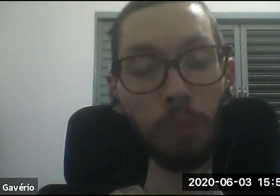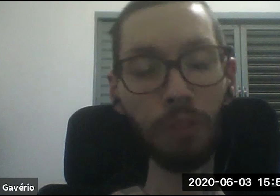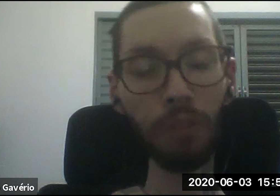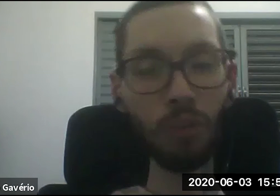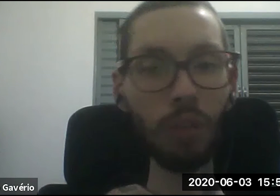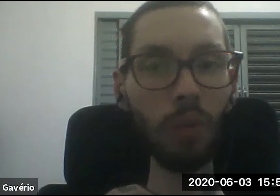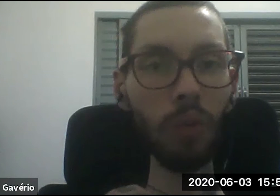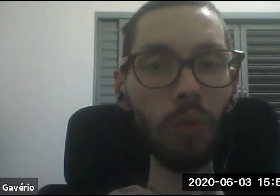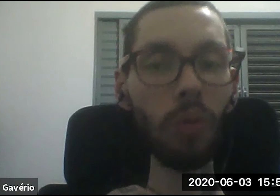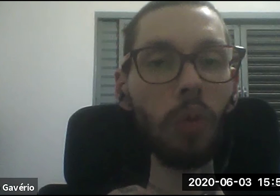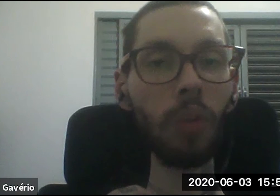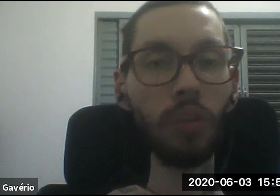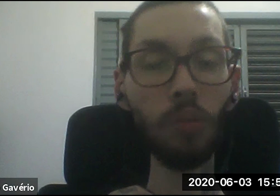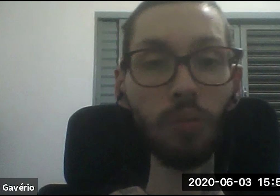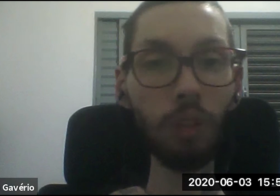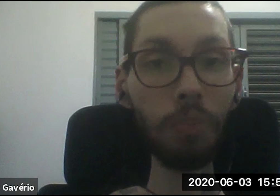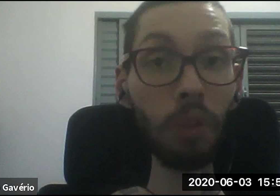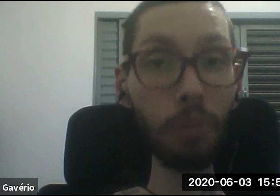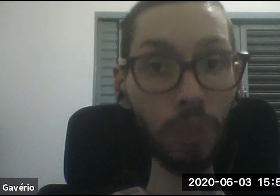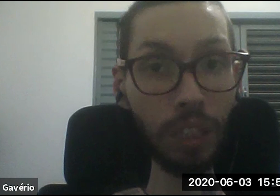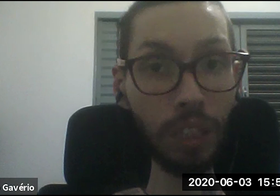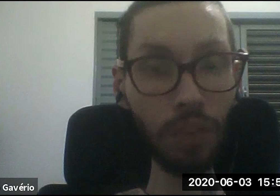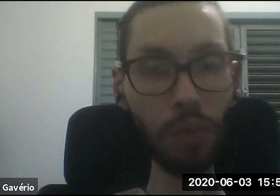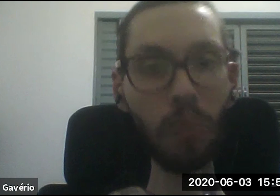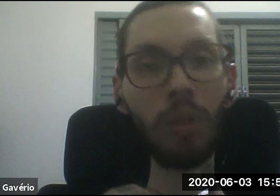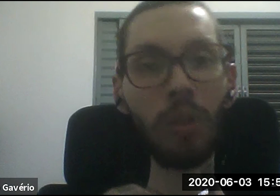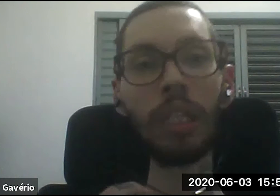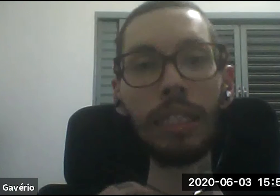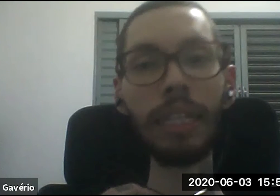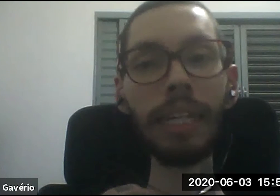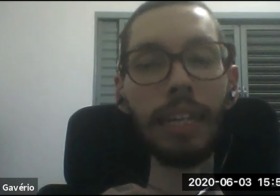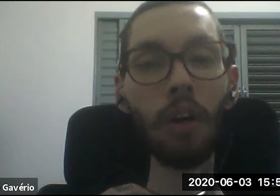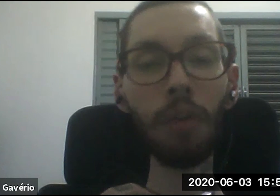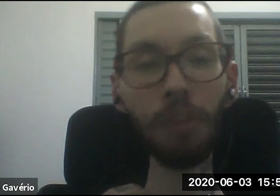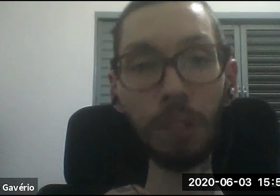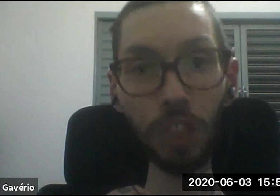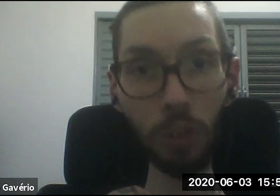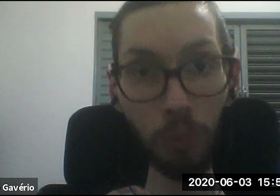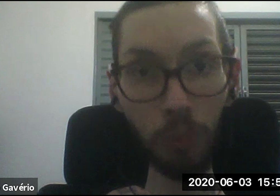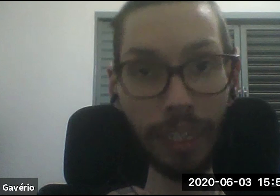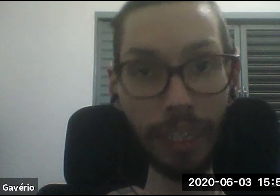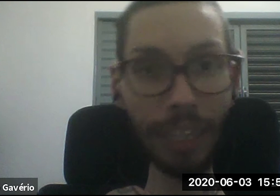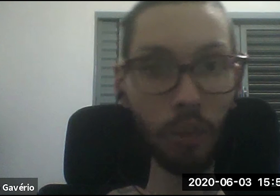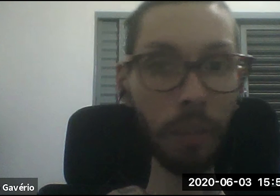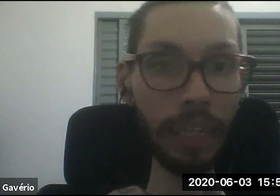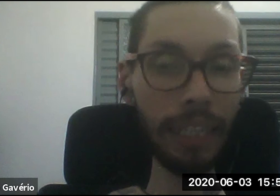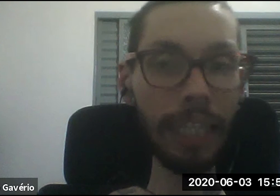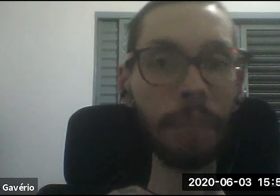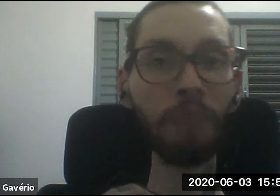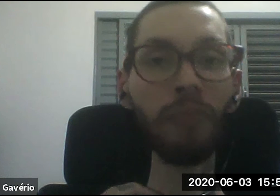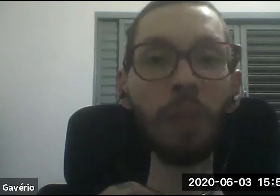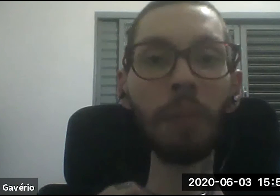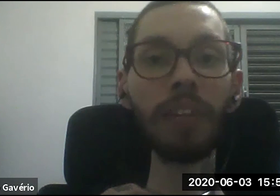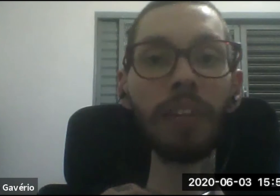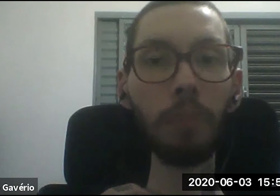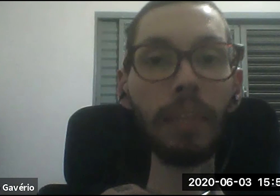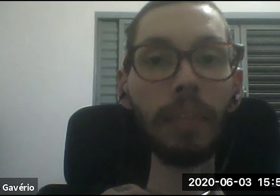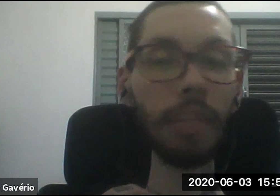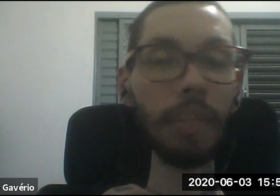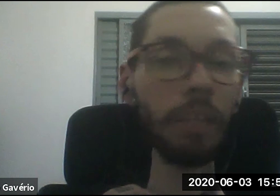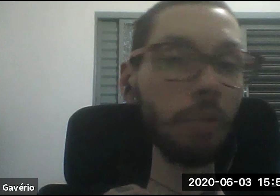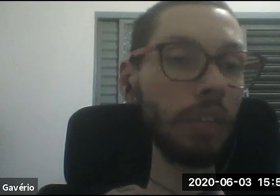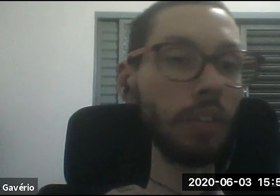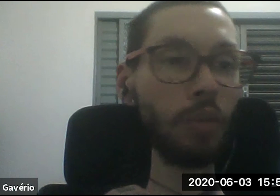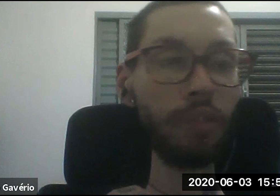como a professora colocou, esse controle biopolítico, né, obviamente que não de uma maneira soberana, mas numa